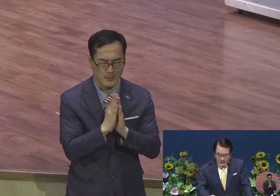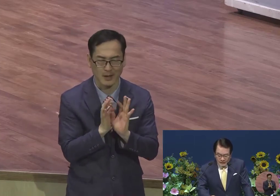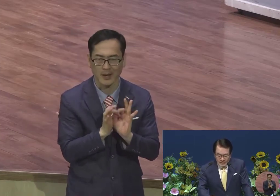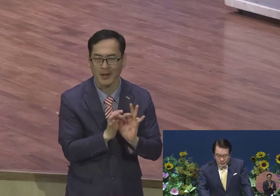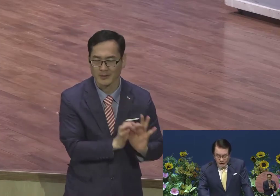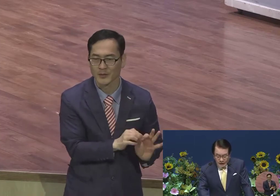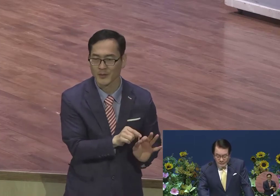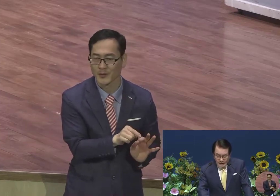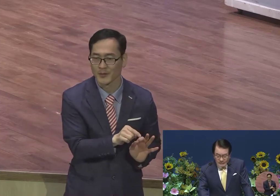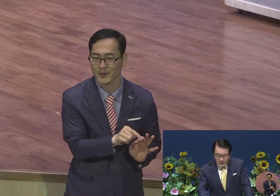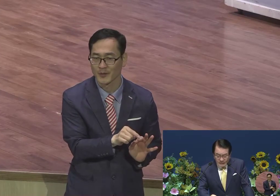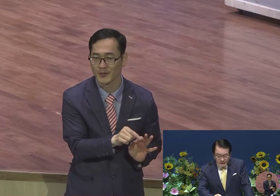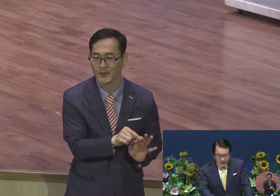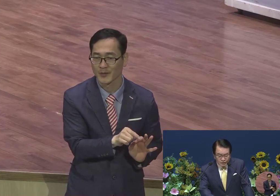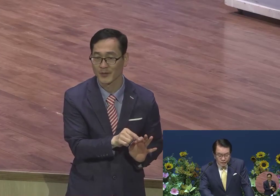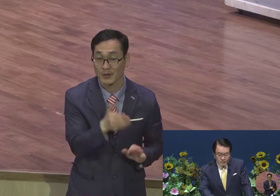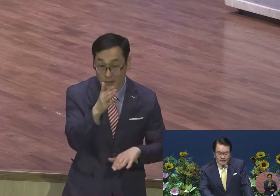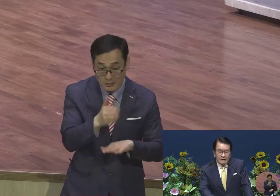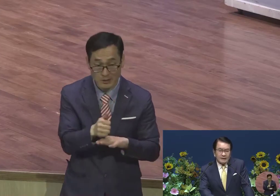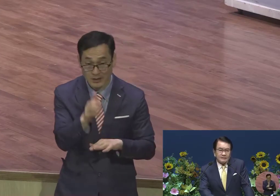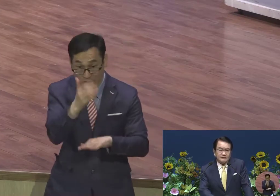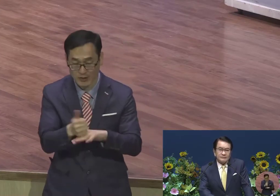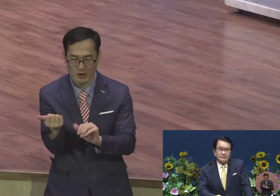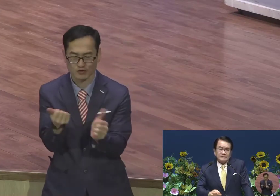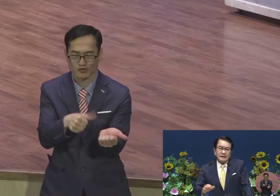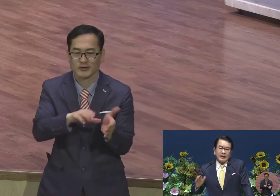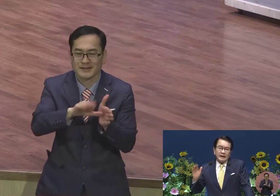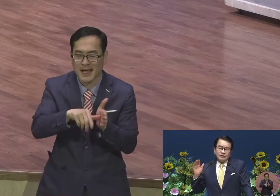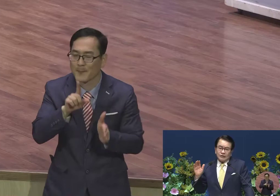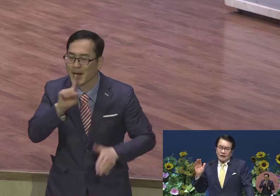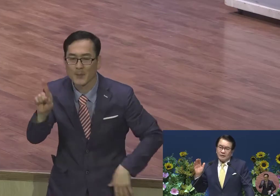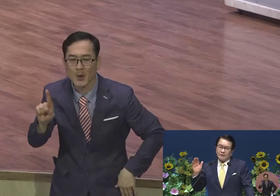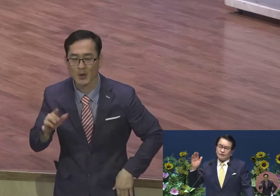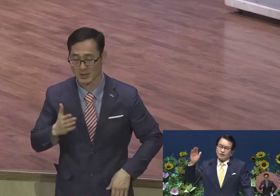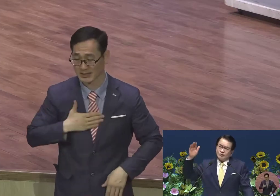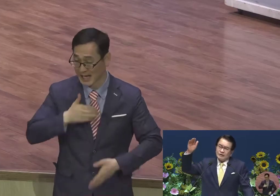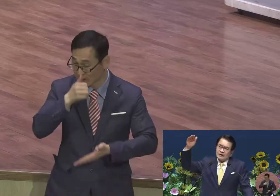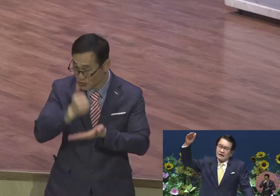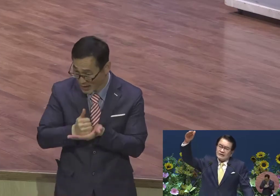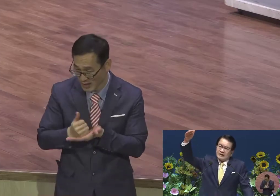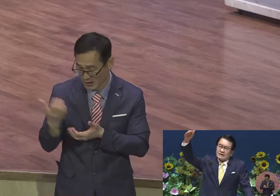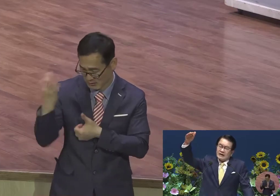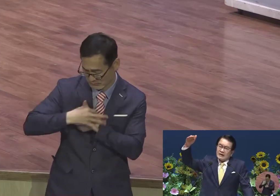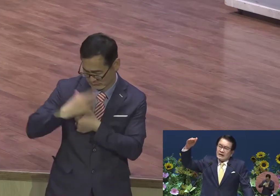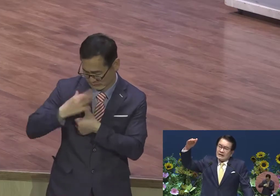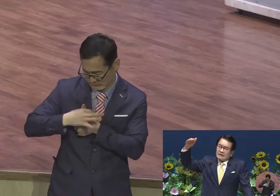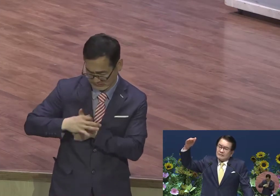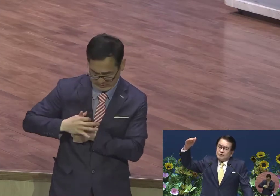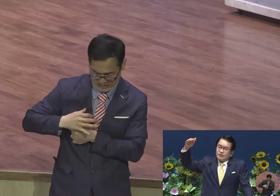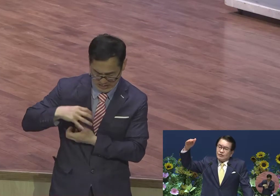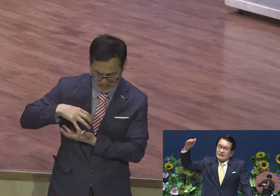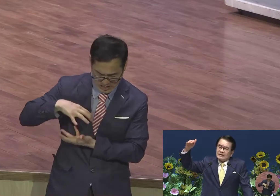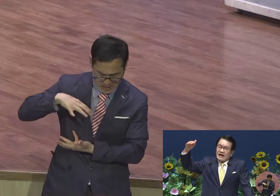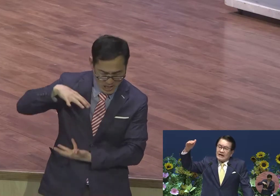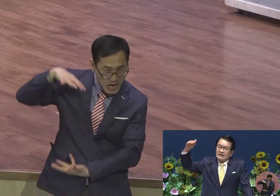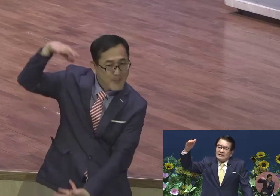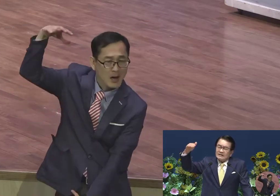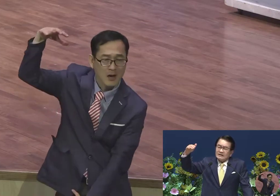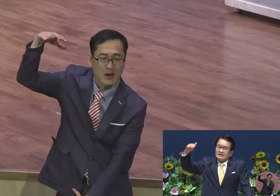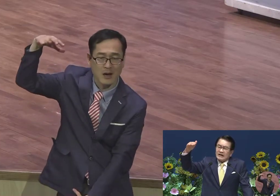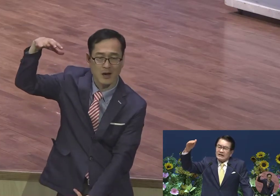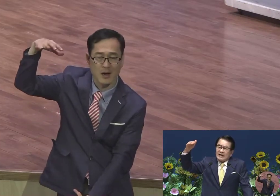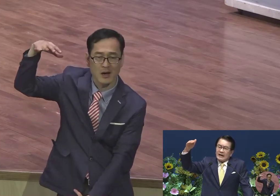그분의 마지막 열반송이 뭡니까 내 죄업이 수미산을 지나간다 불교의